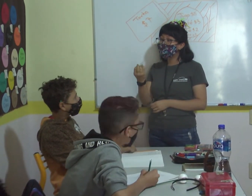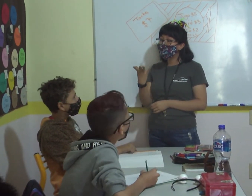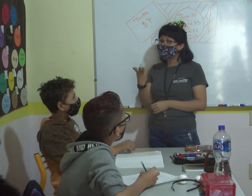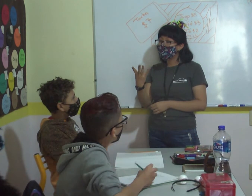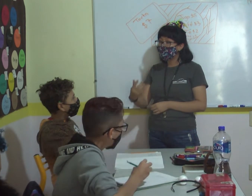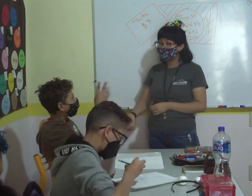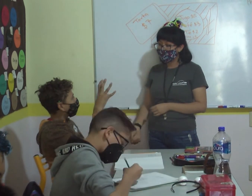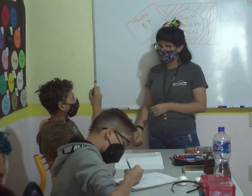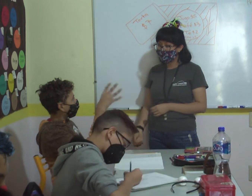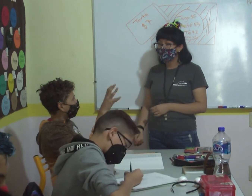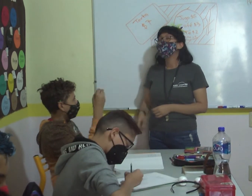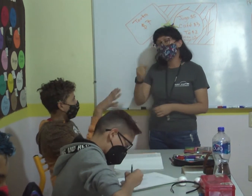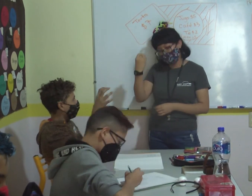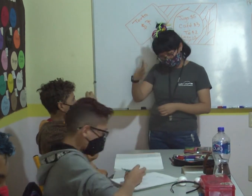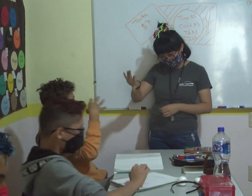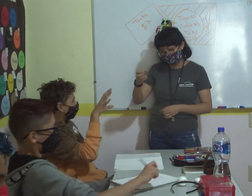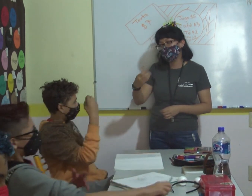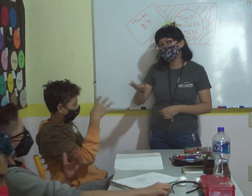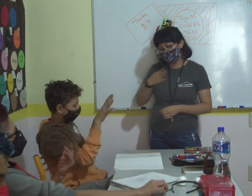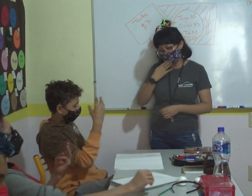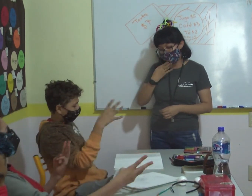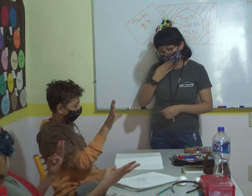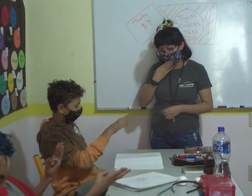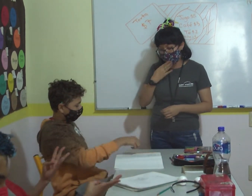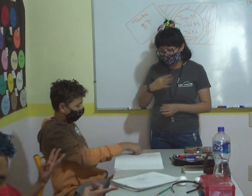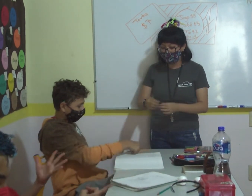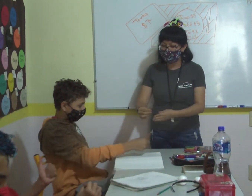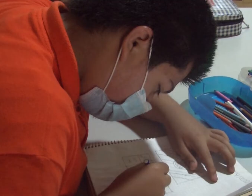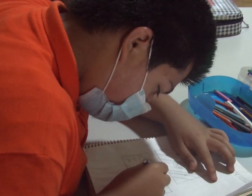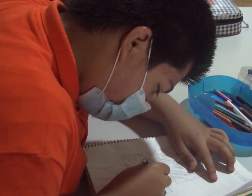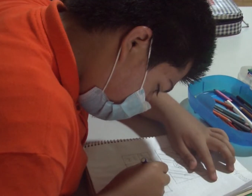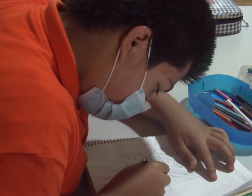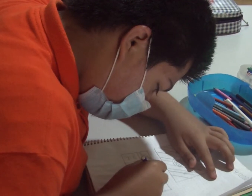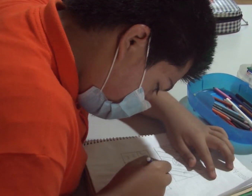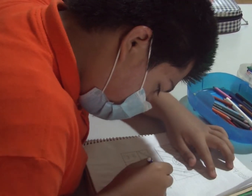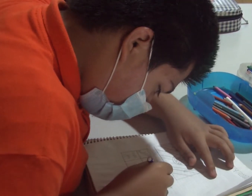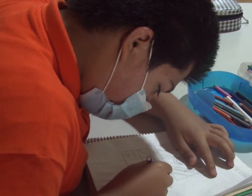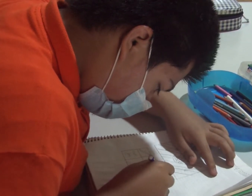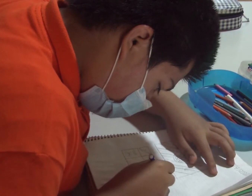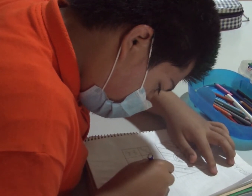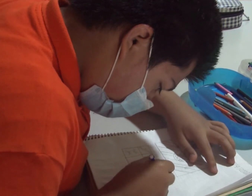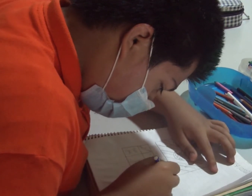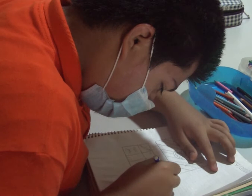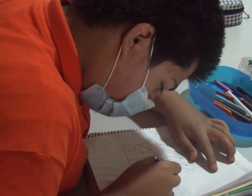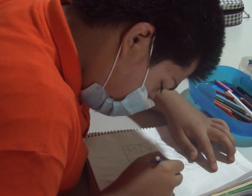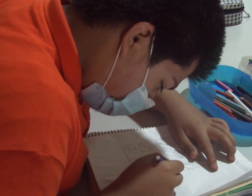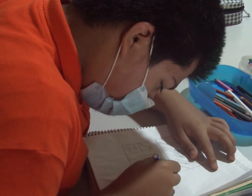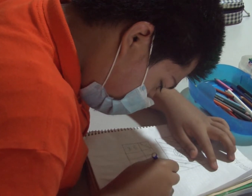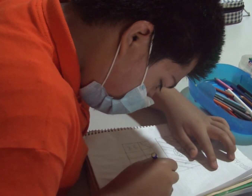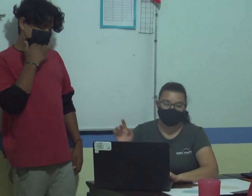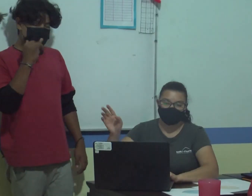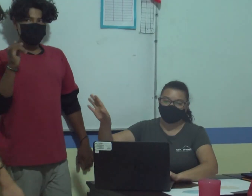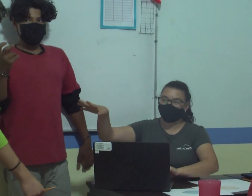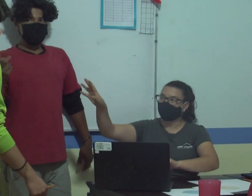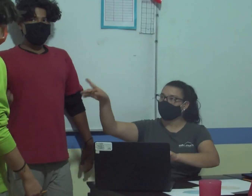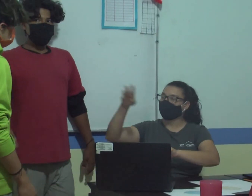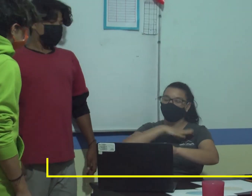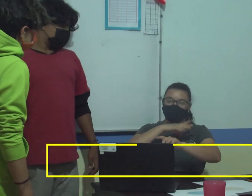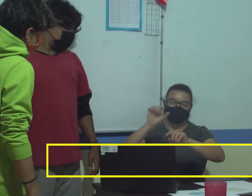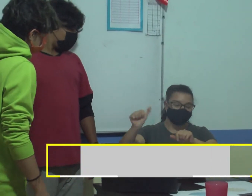cuánto? 10. Muy bien. Buscan integrarlos al ámbito laboral y social a través de actividades como el